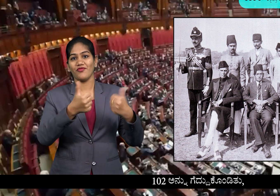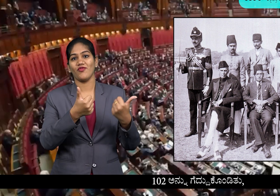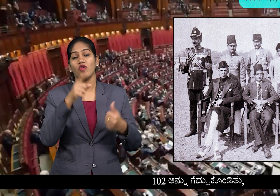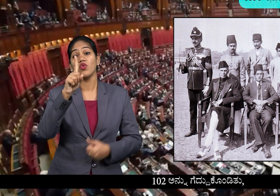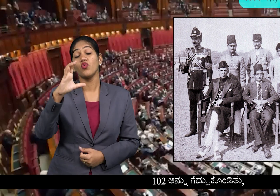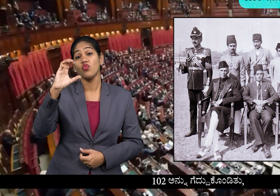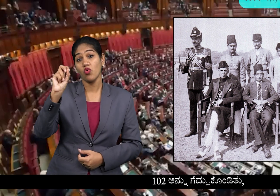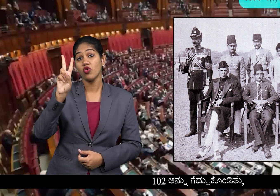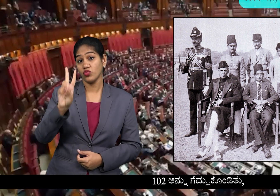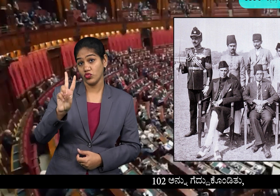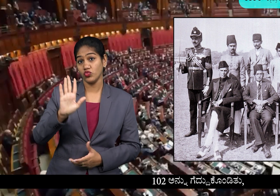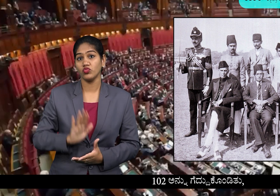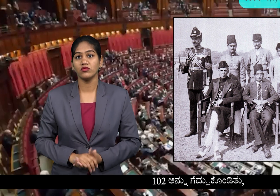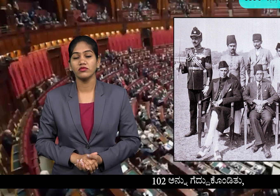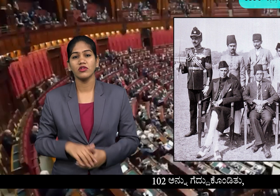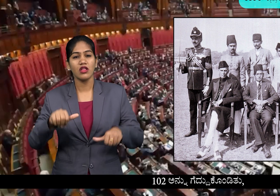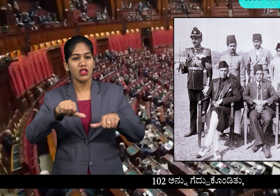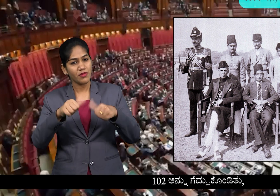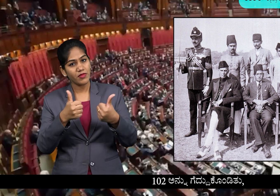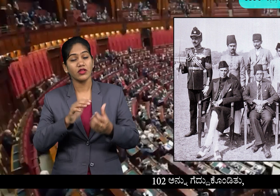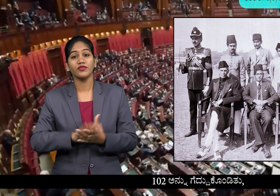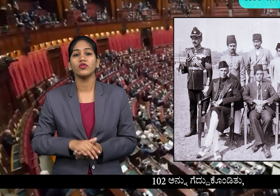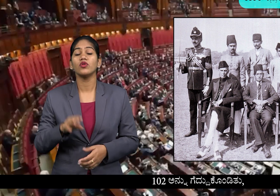102 ಅನ್ನು ಗೆದ್ದುಕೊಂಡಿತು.